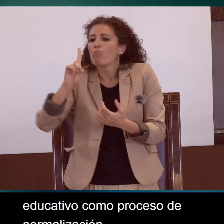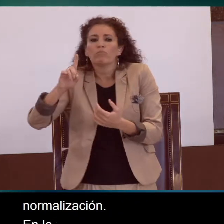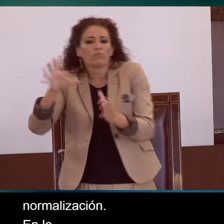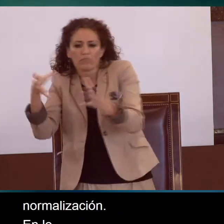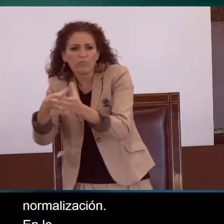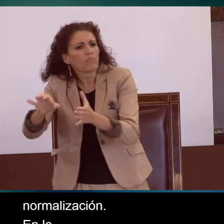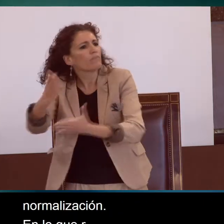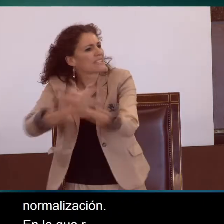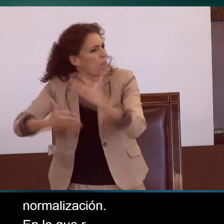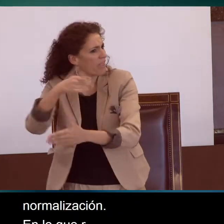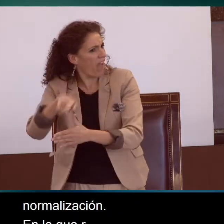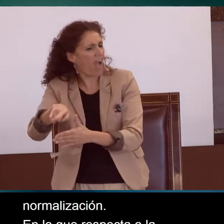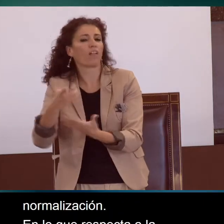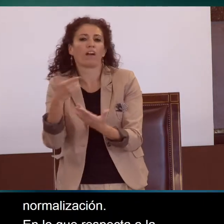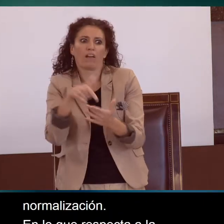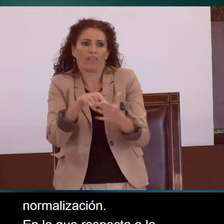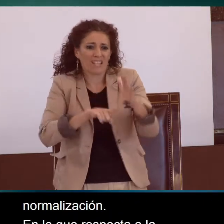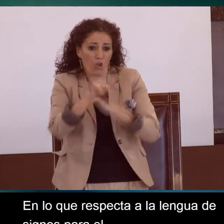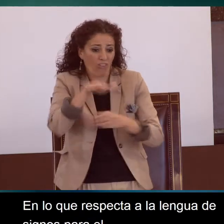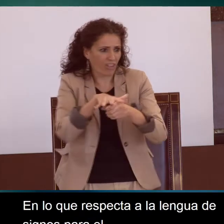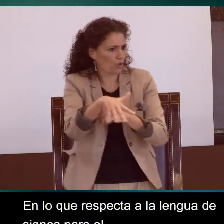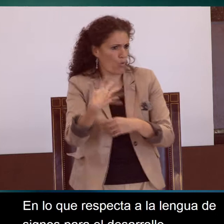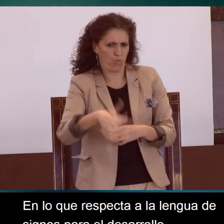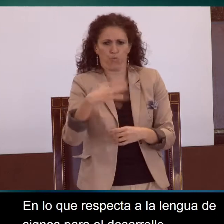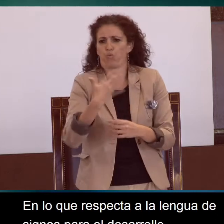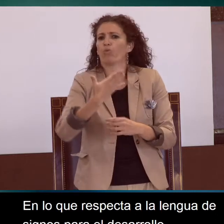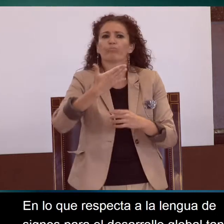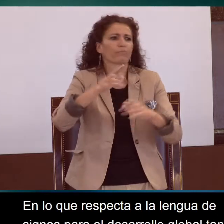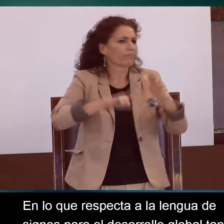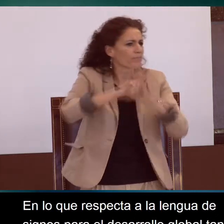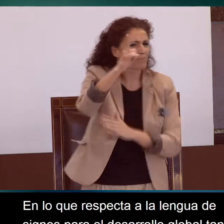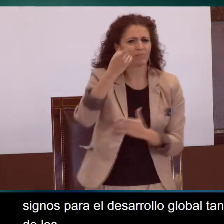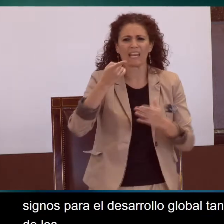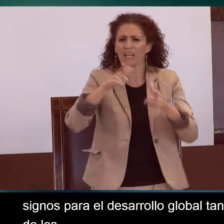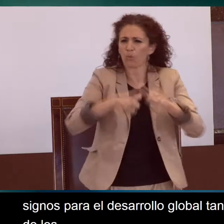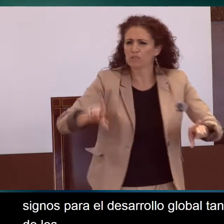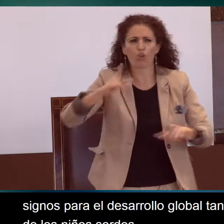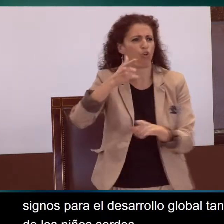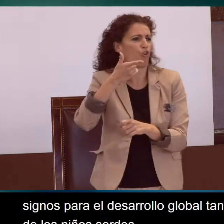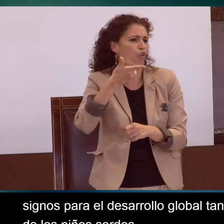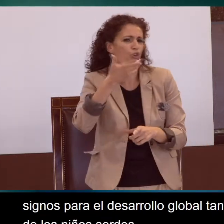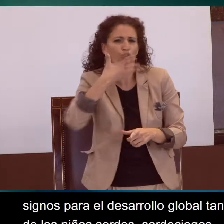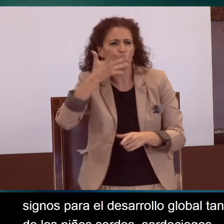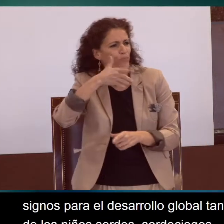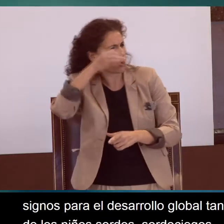sordociegos, oyentes o con cualquier otra discapacidad, influye de manera muy positiva en su desarrollo lingüístico,